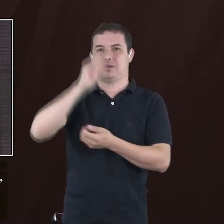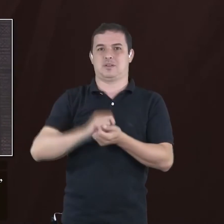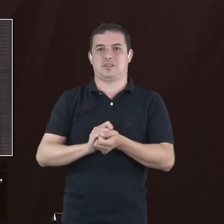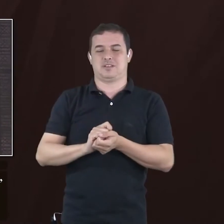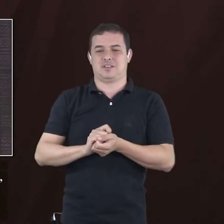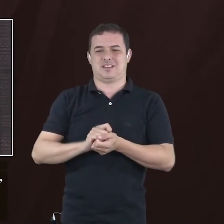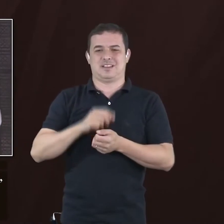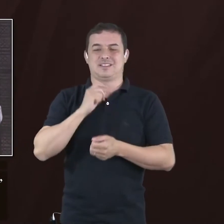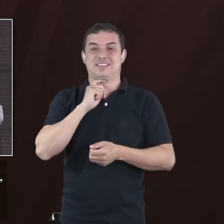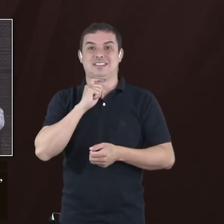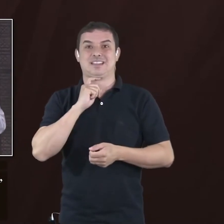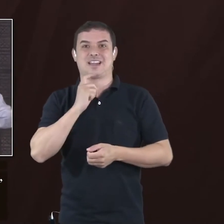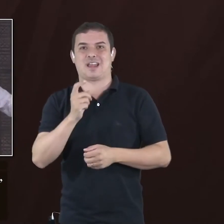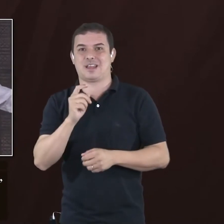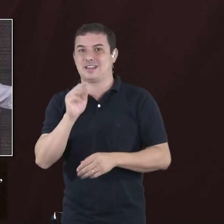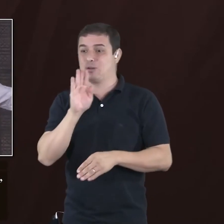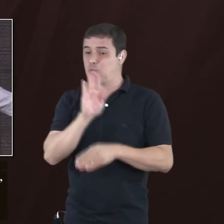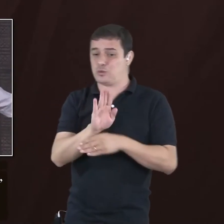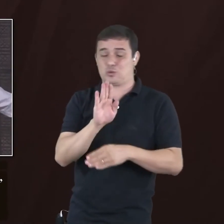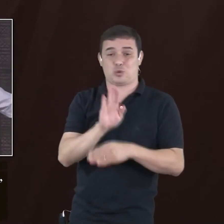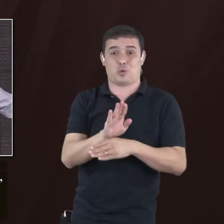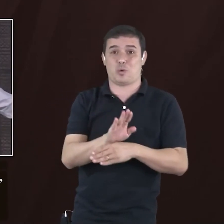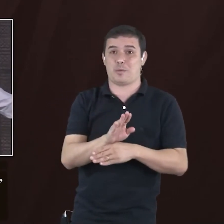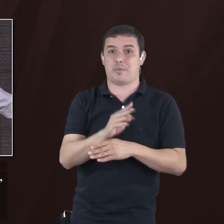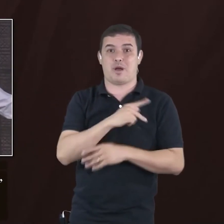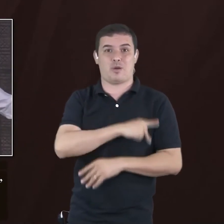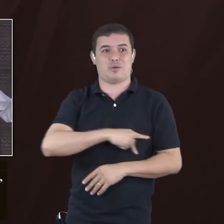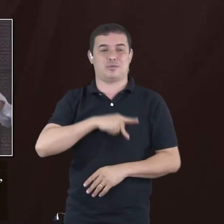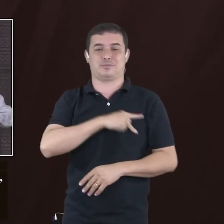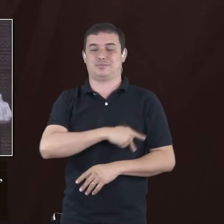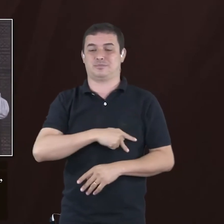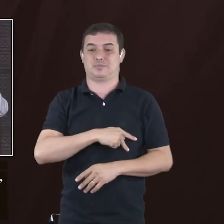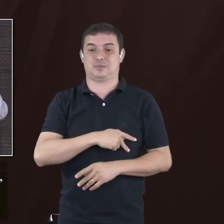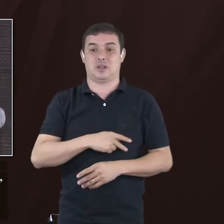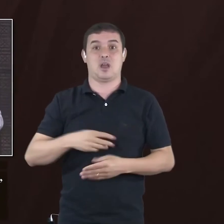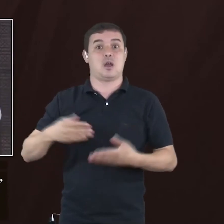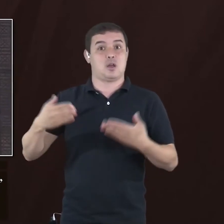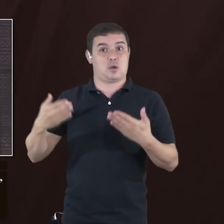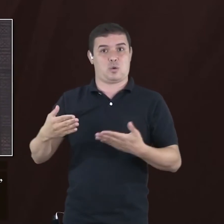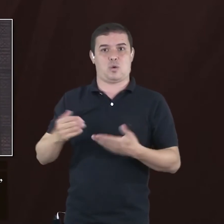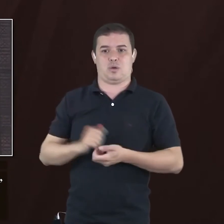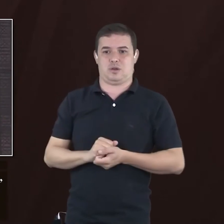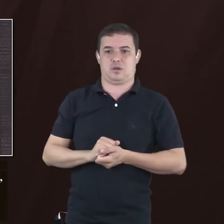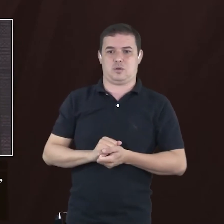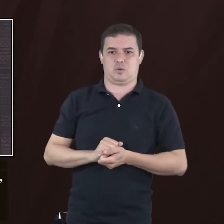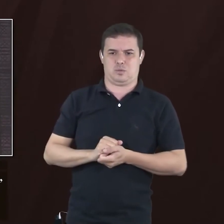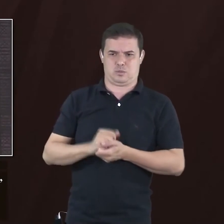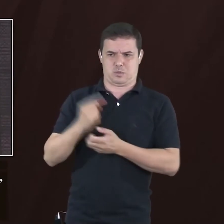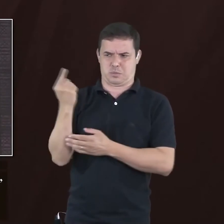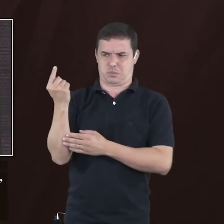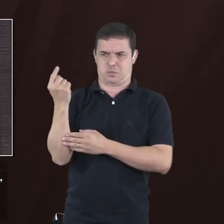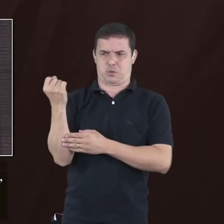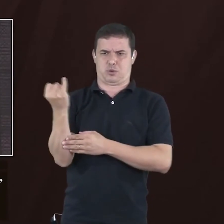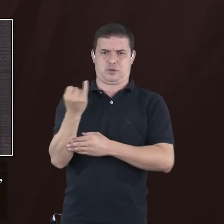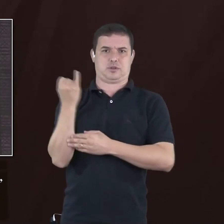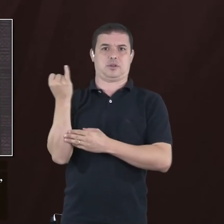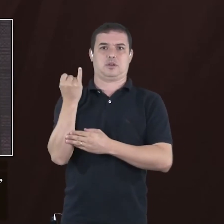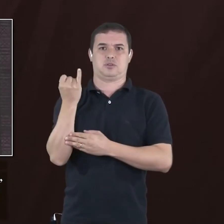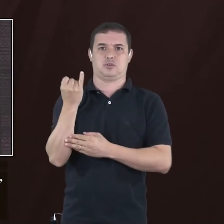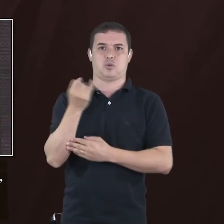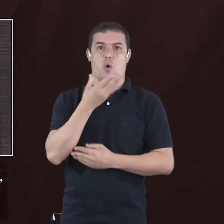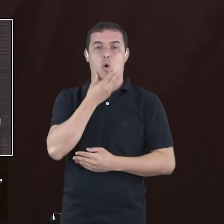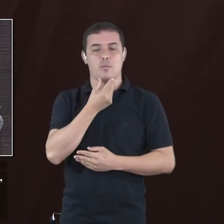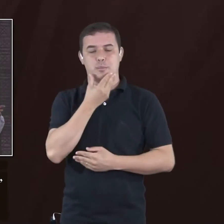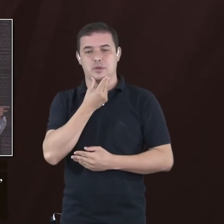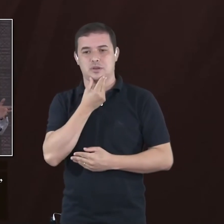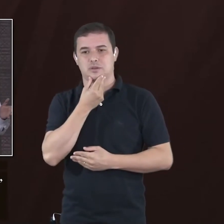não é mais julgamento da perseguição dos judeus. Agora é o imperador que o estava acusando. Irmãos,